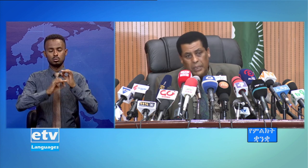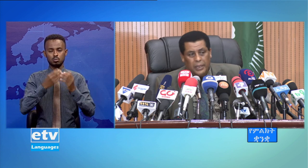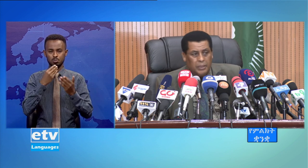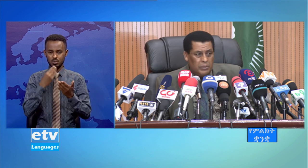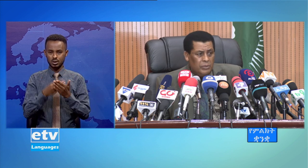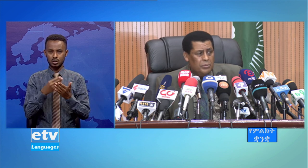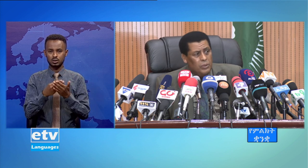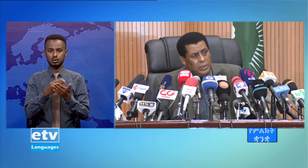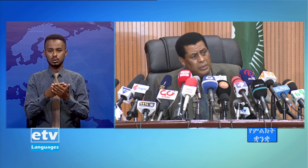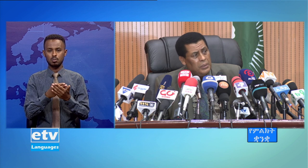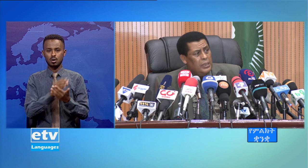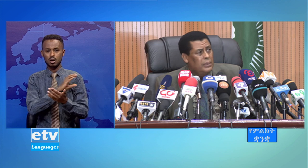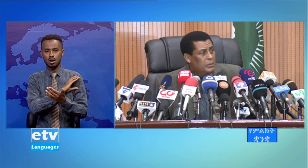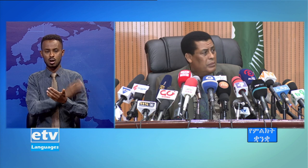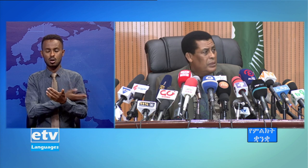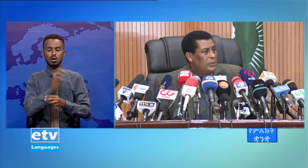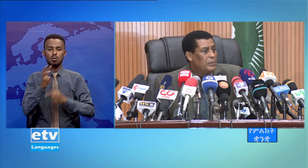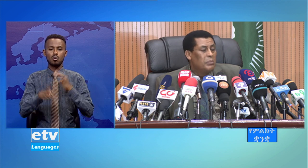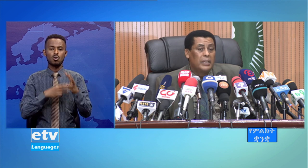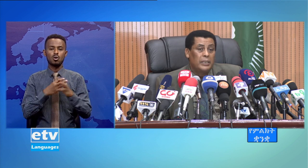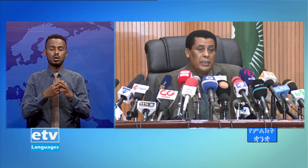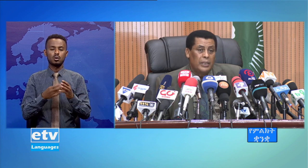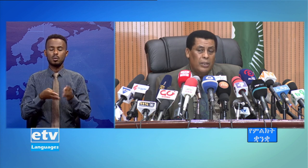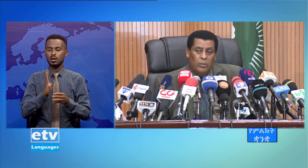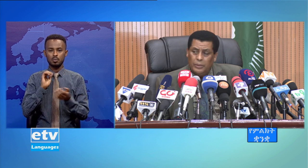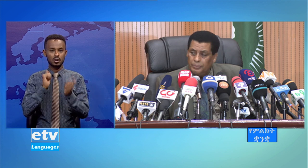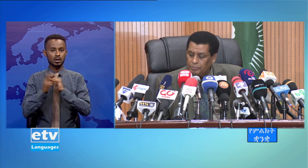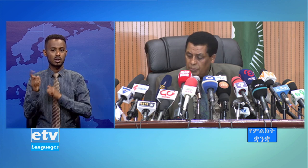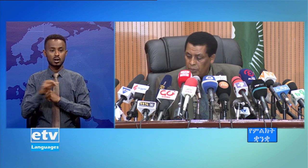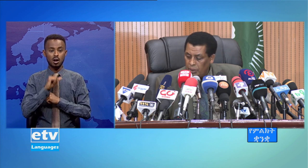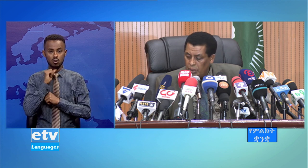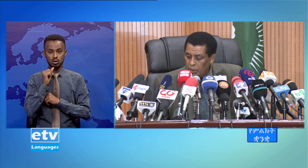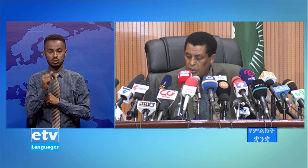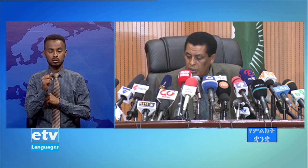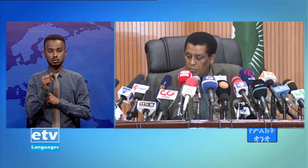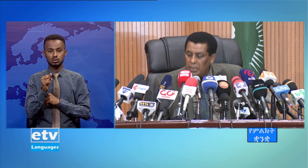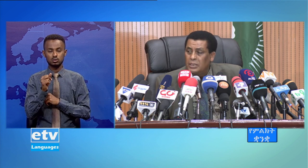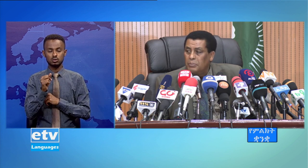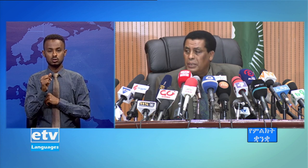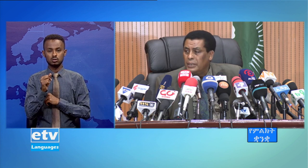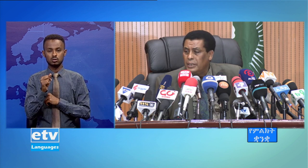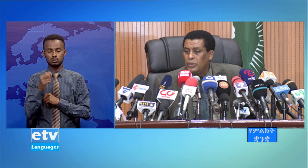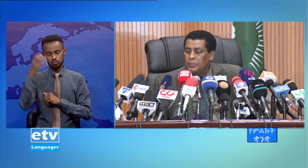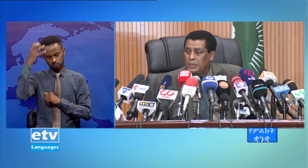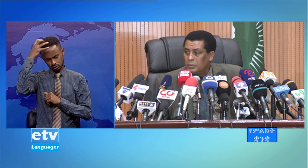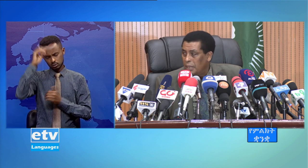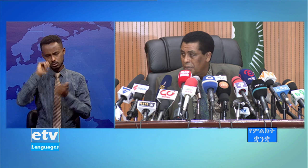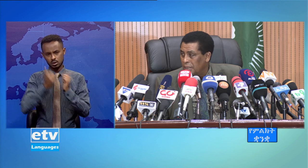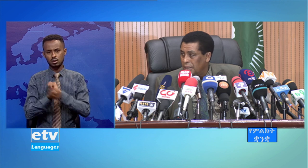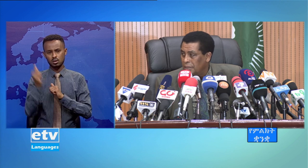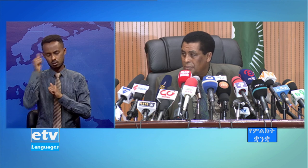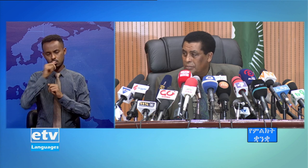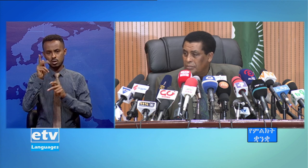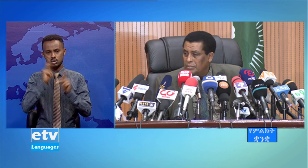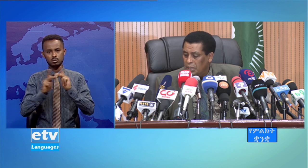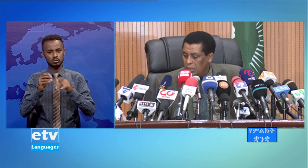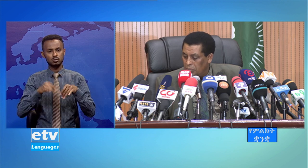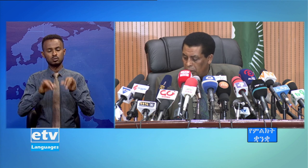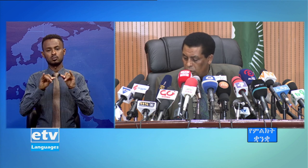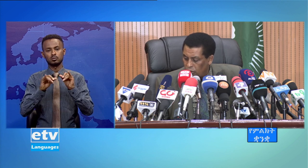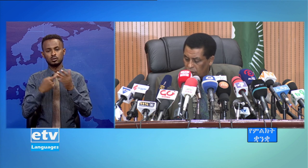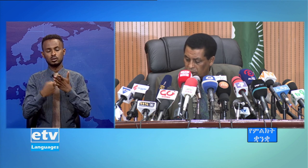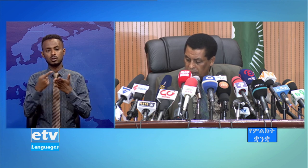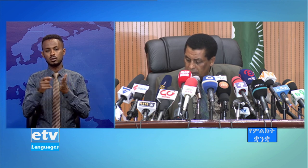በገንዘብ በአይኤምኤፍ በወርልድ ባንክ በምን የሚቀየር እንዳልሆነ መንግስትም ቢቀየር የኢትዮጵያ ህዝብን አይፈቅድለትም።